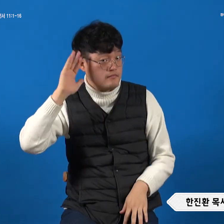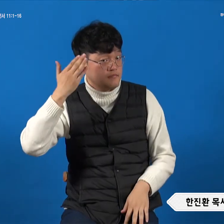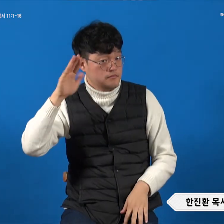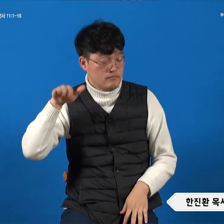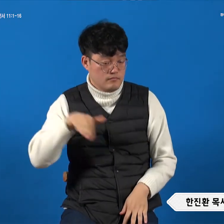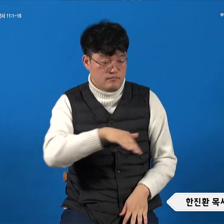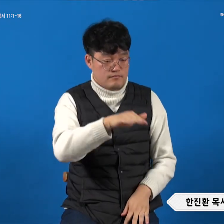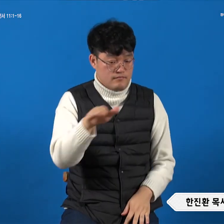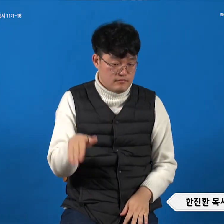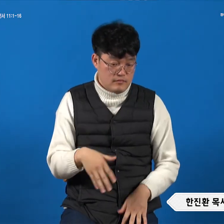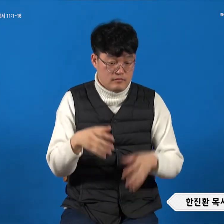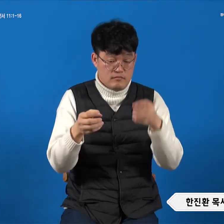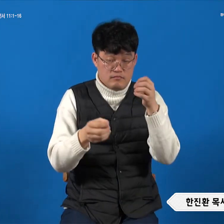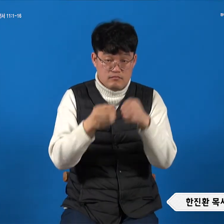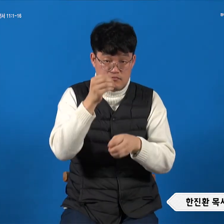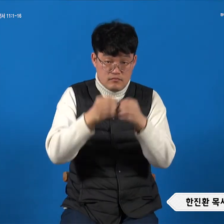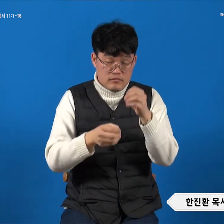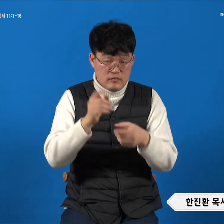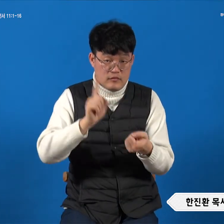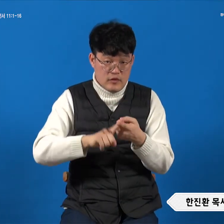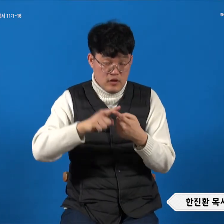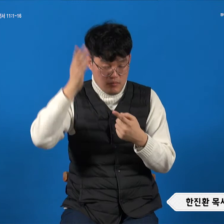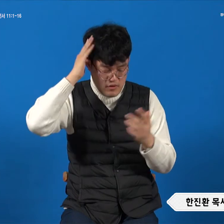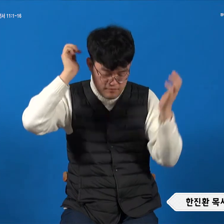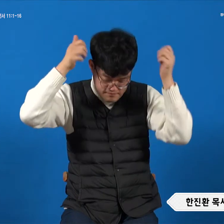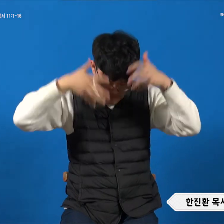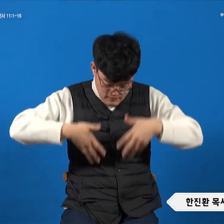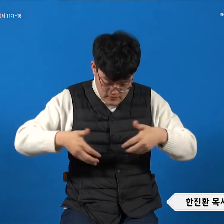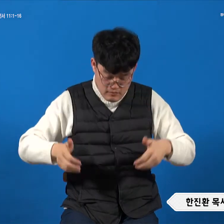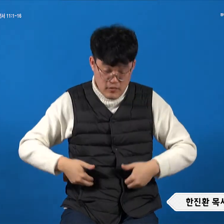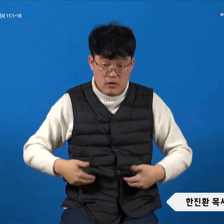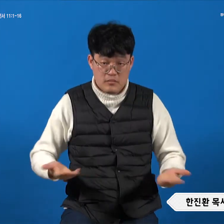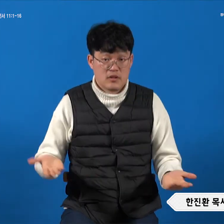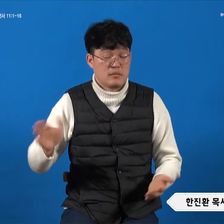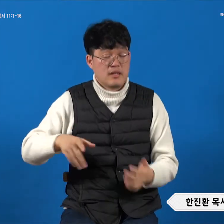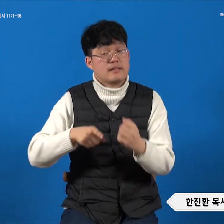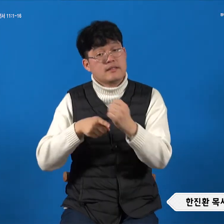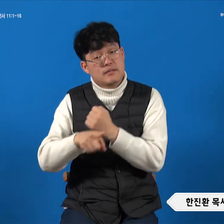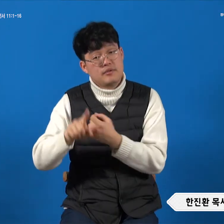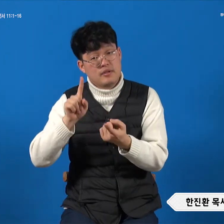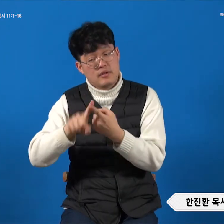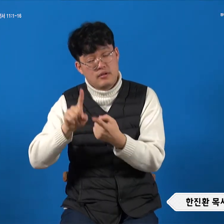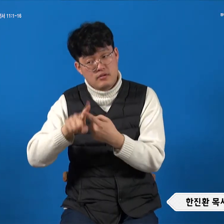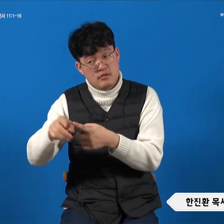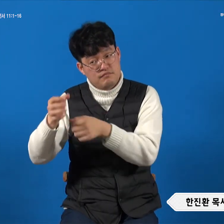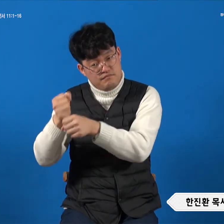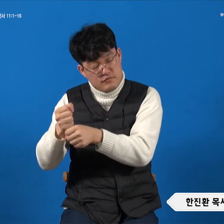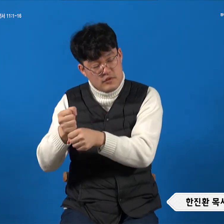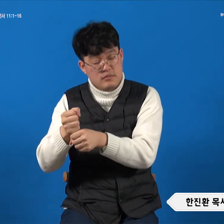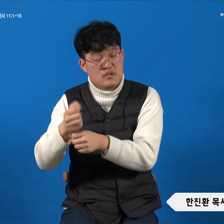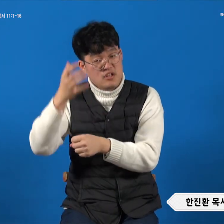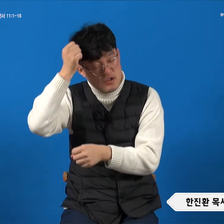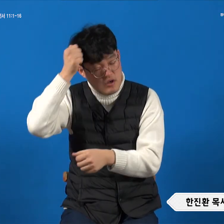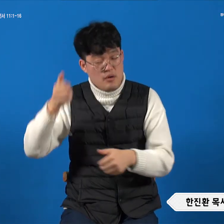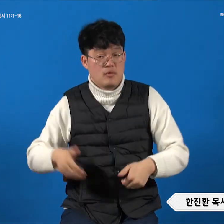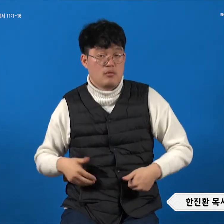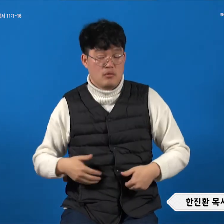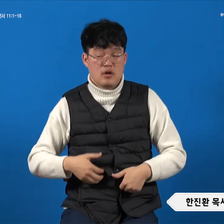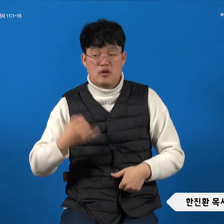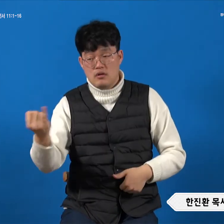이 시대에 우리가 문자적으로 머리에 너울을 쓸 필요는 없지만 그러나 그 의미는 우리가 그대로 붙들어야